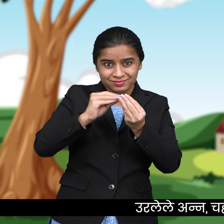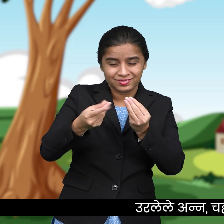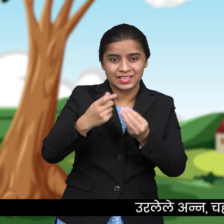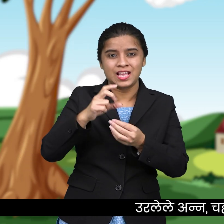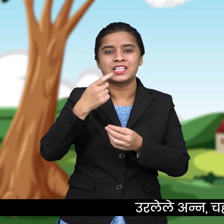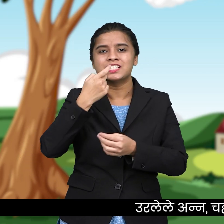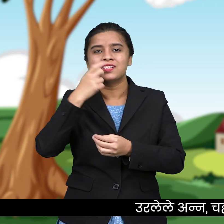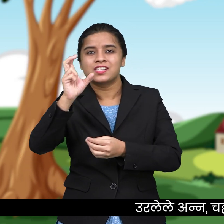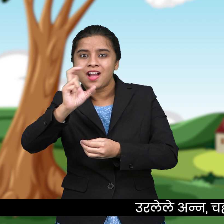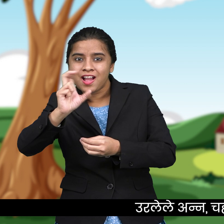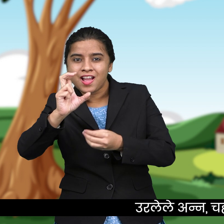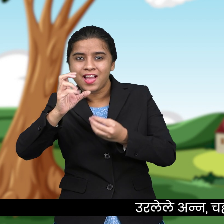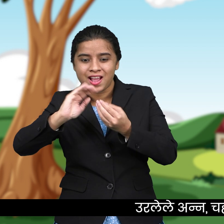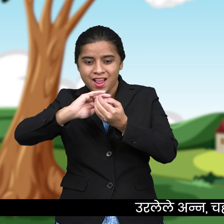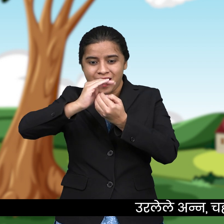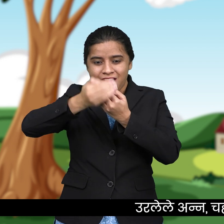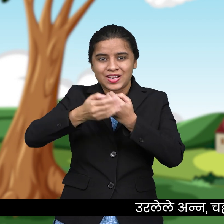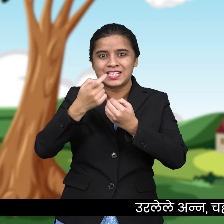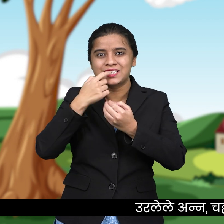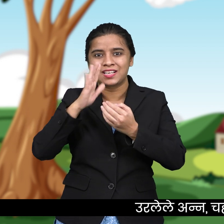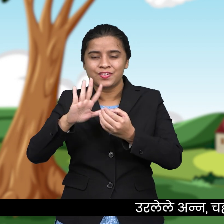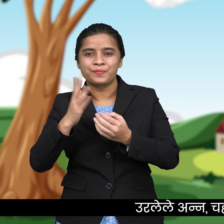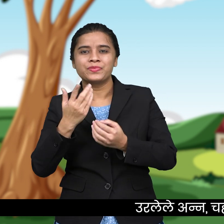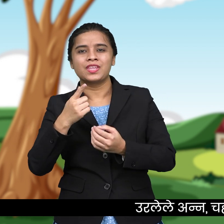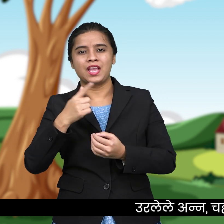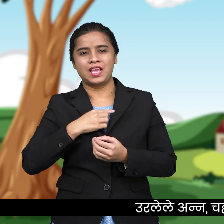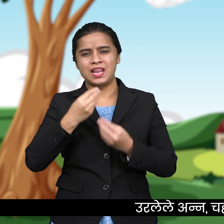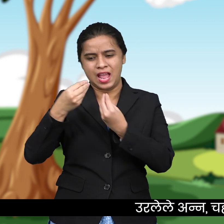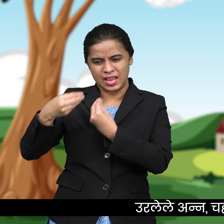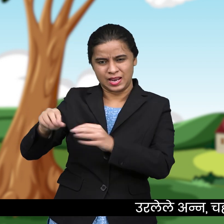उरलेले अन्न, चहाची पाने तसेच वर्तमानपत्रे,